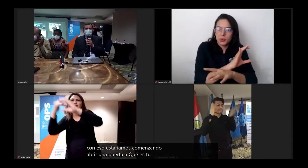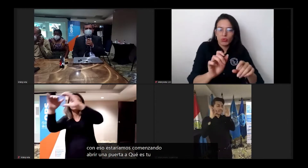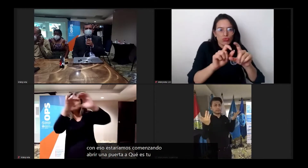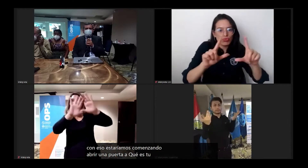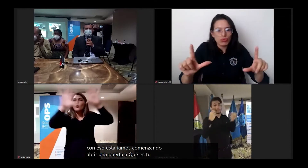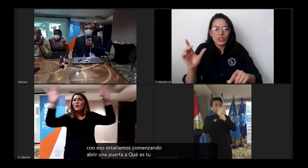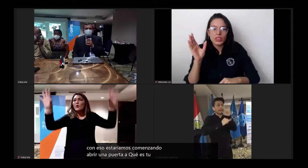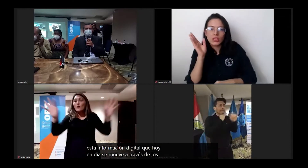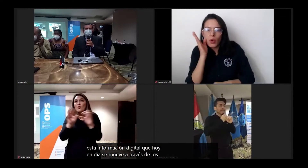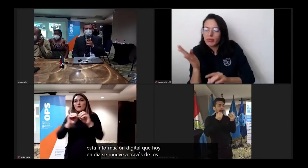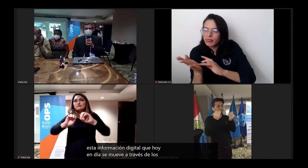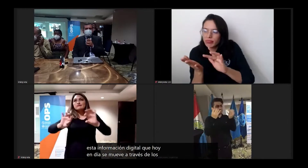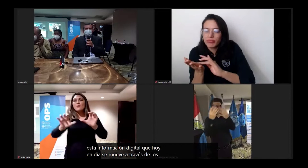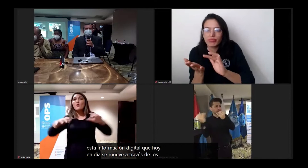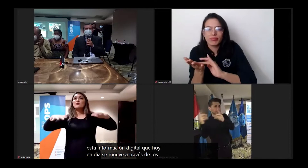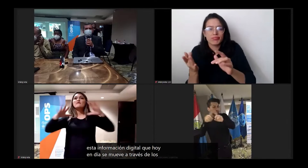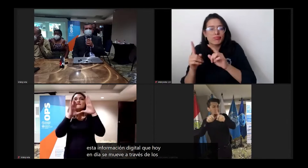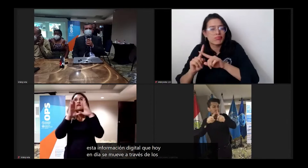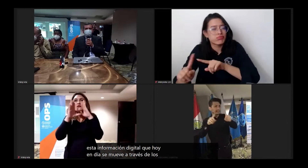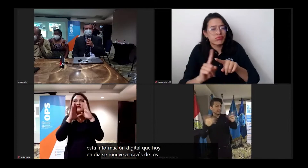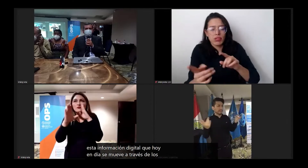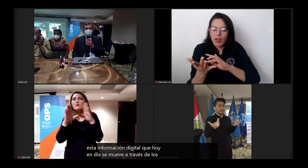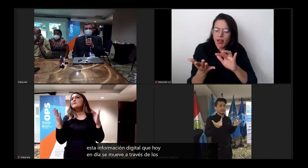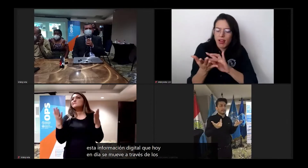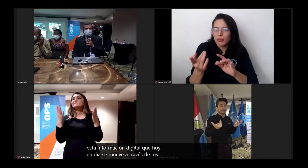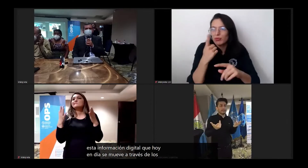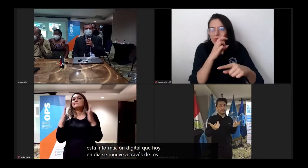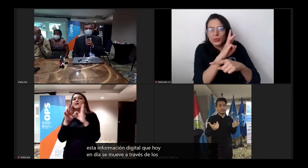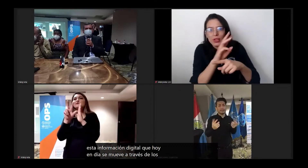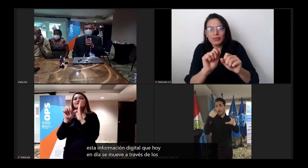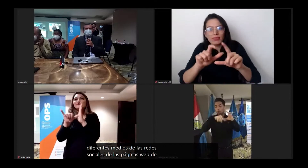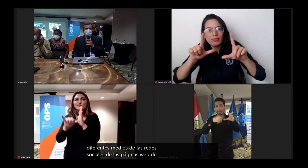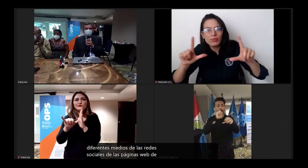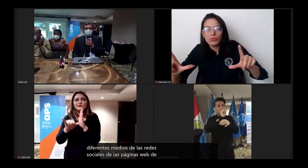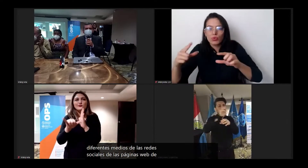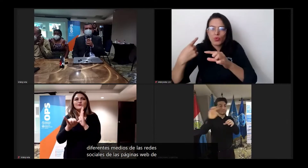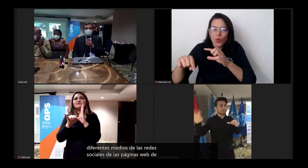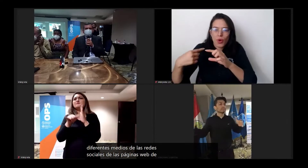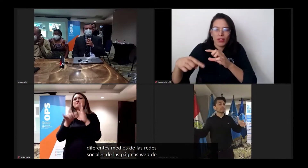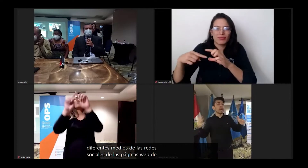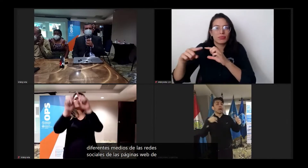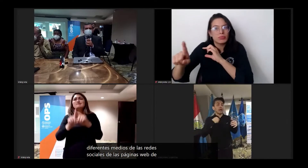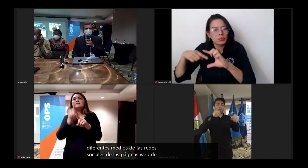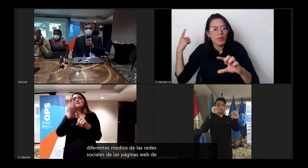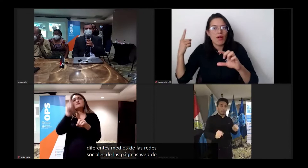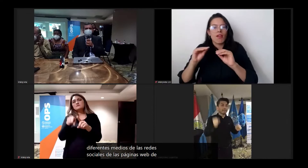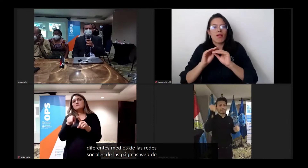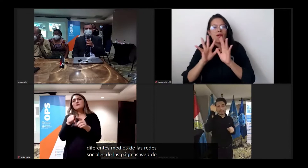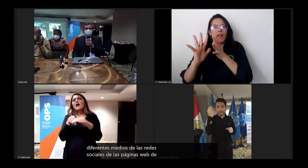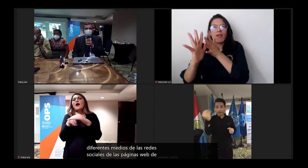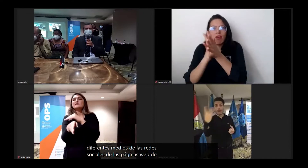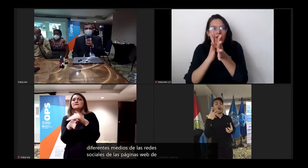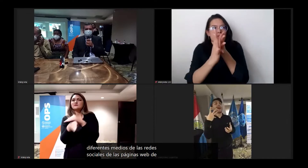los diferentes medios, de las redes sociales, de las páginas web, de los correos electrónicos, nosotros podamos tener acceso